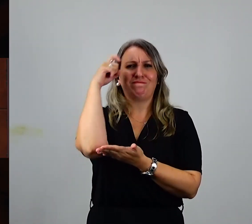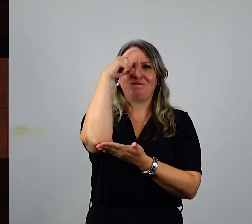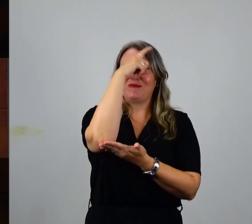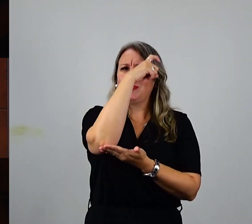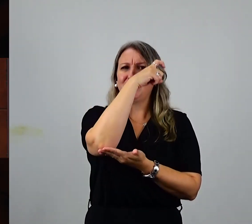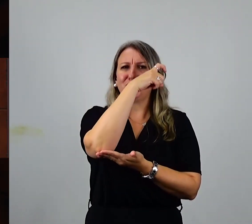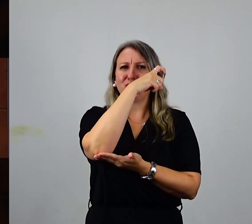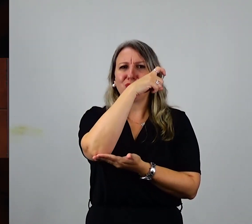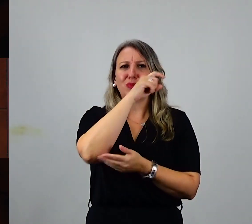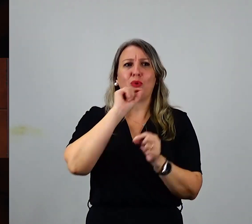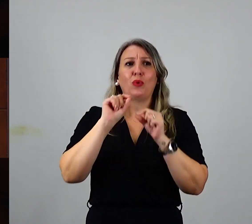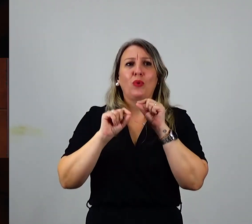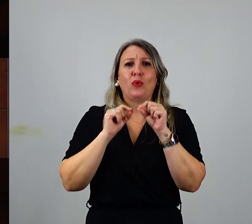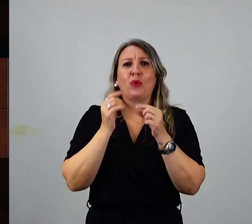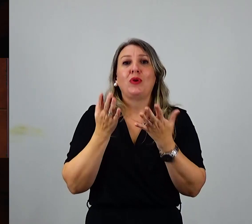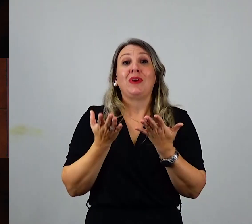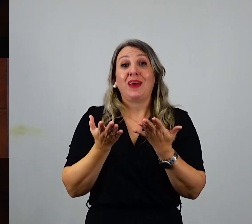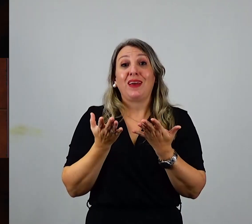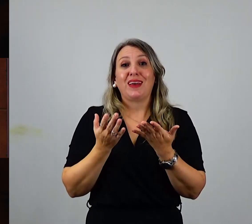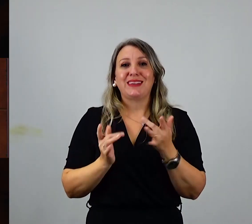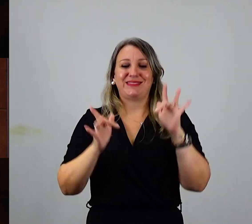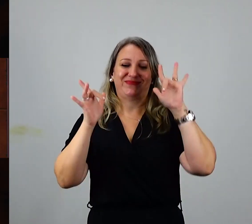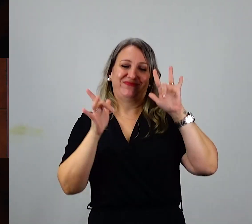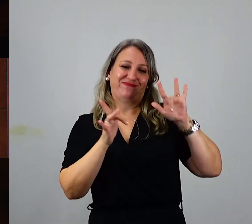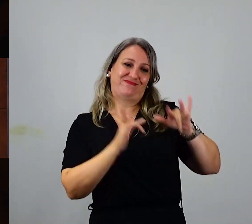obrigado a se livrar disso.